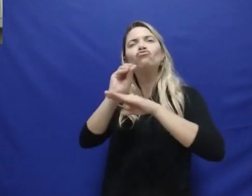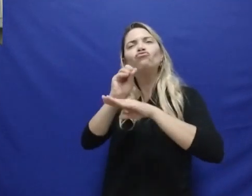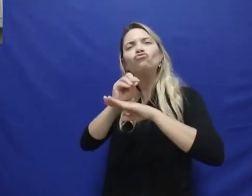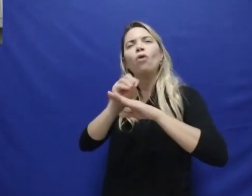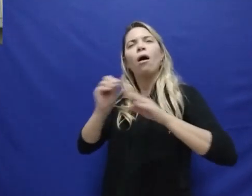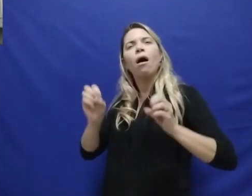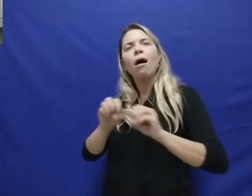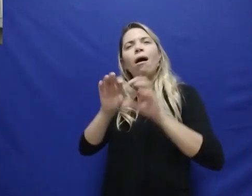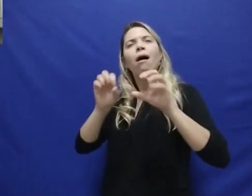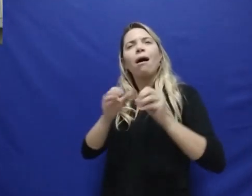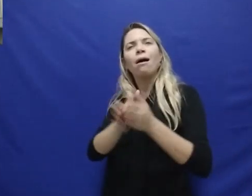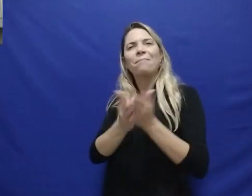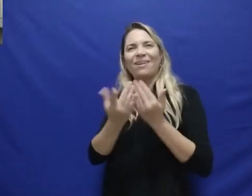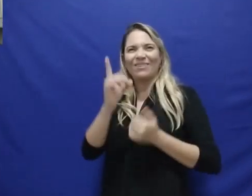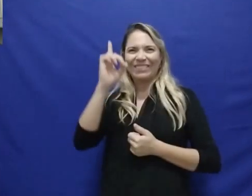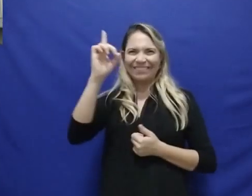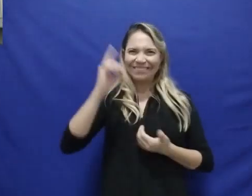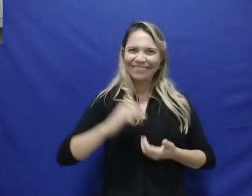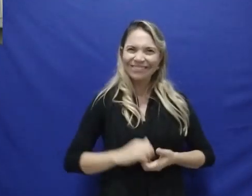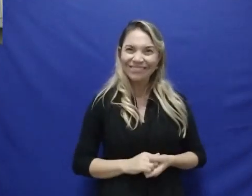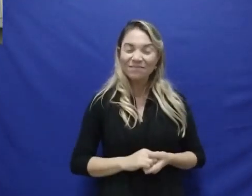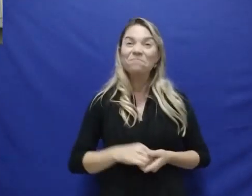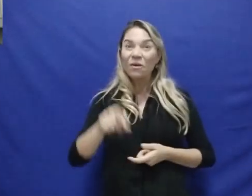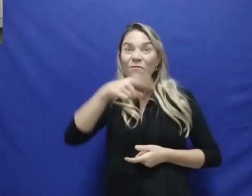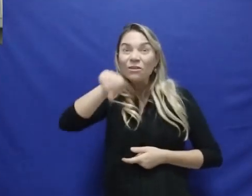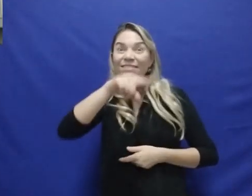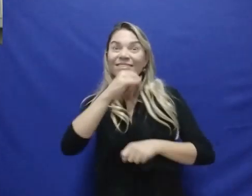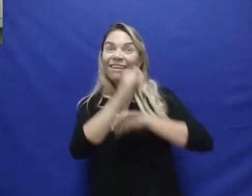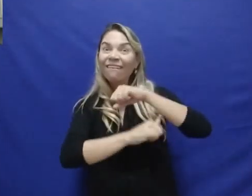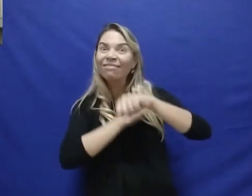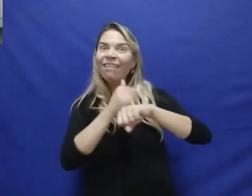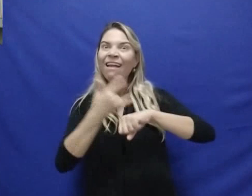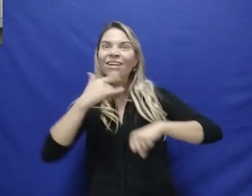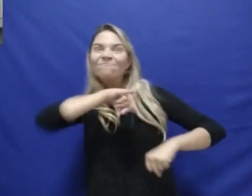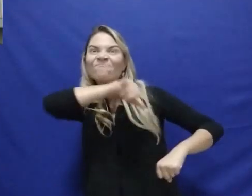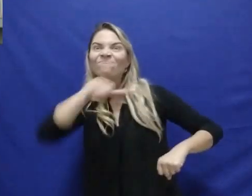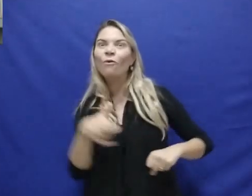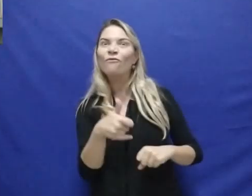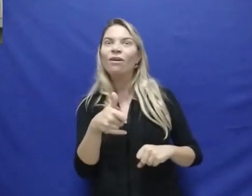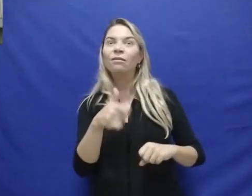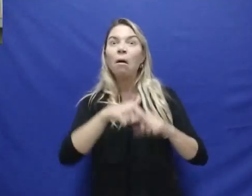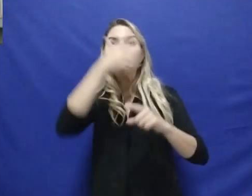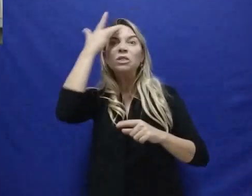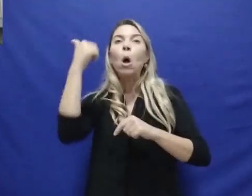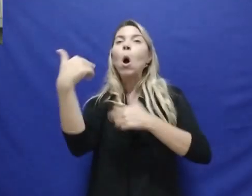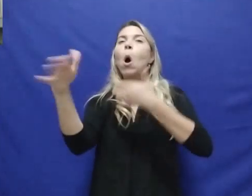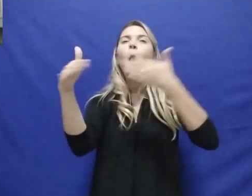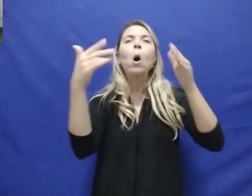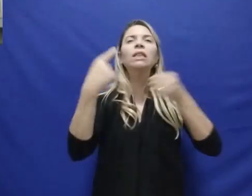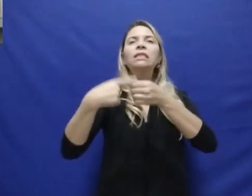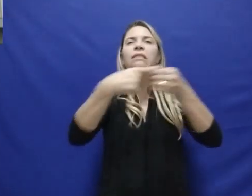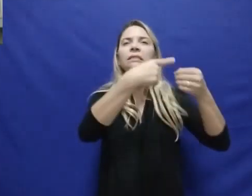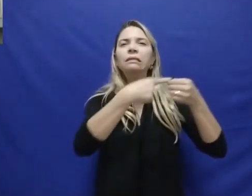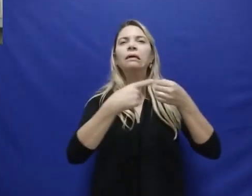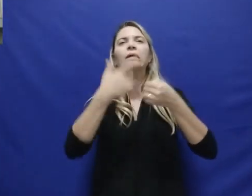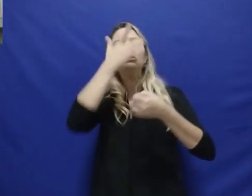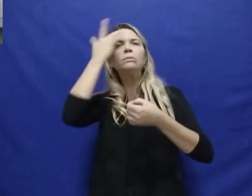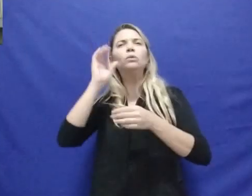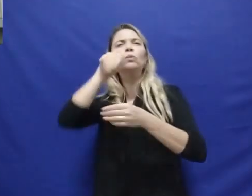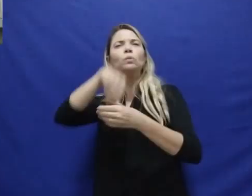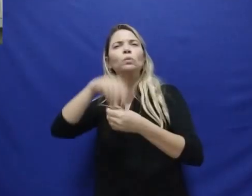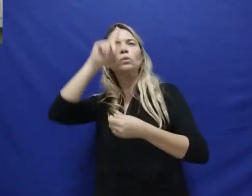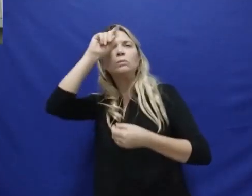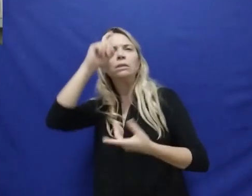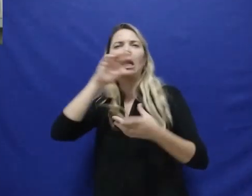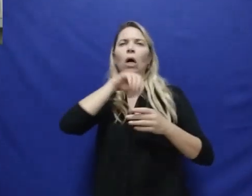Fonseca. Homens e mulheres que se gastaram pela pregação do Evangelho, como a querida